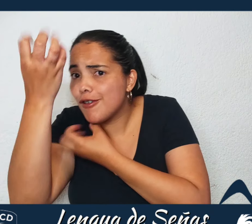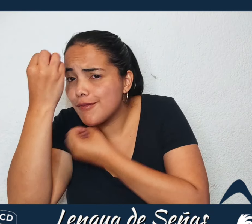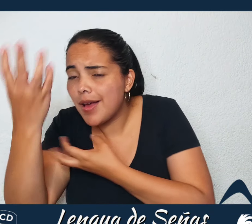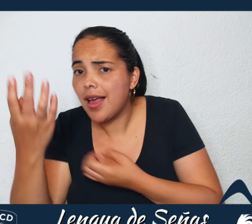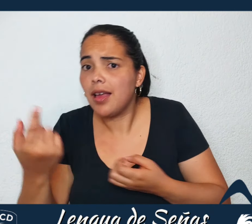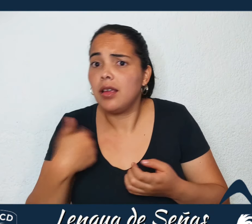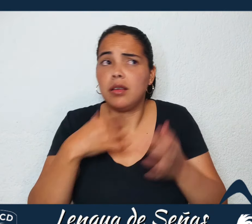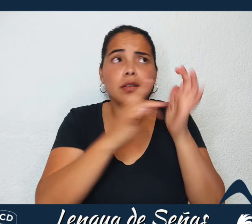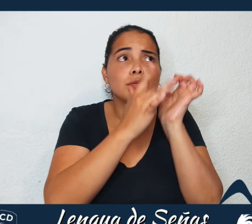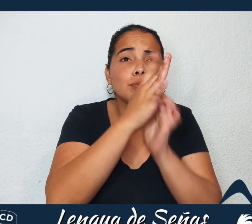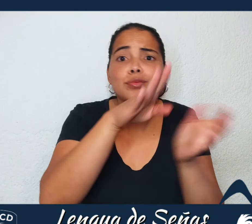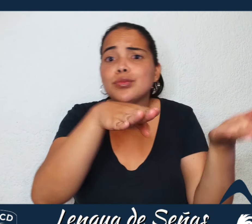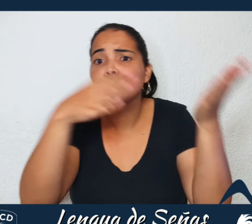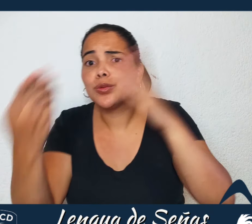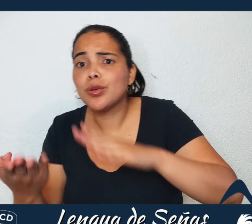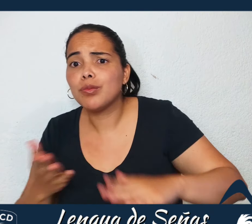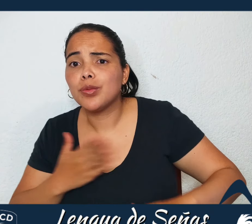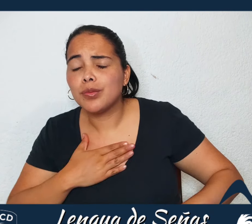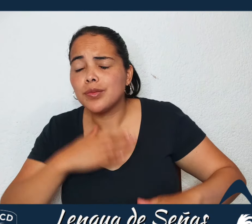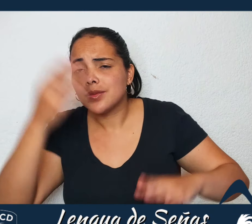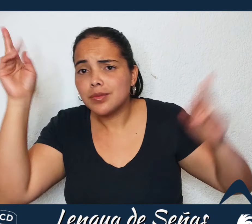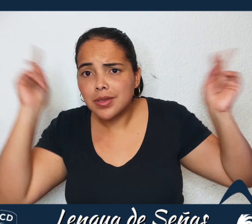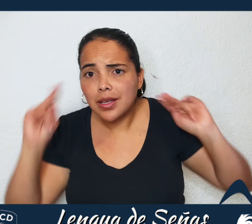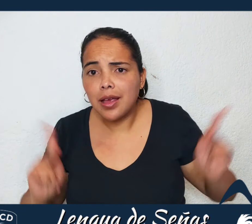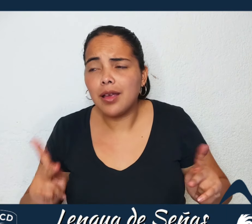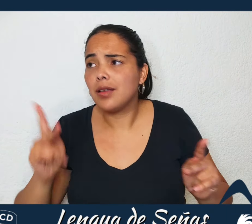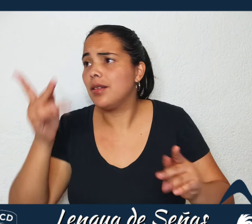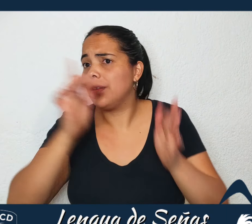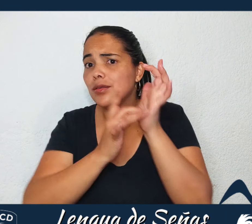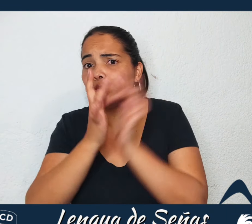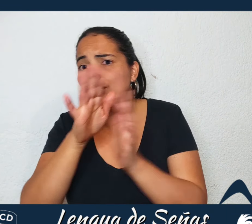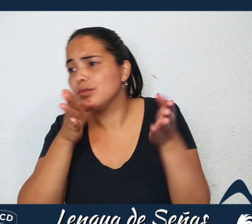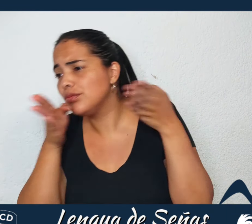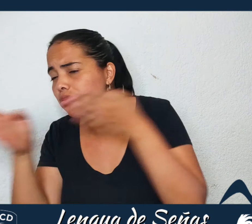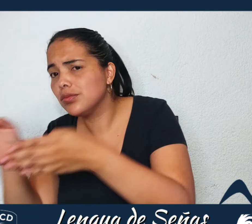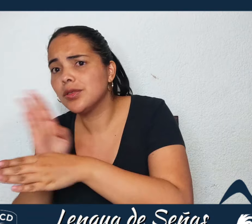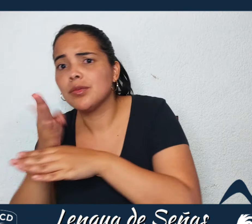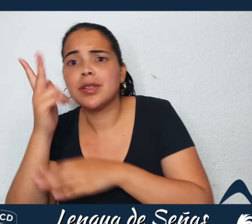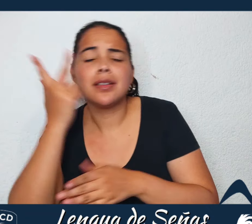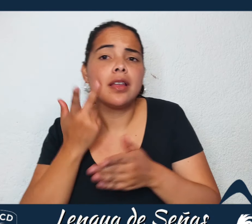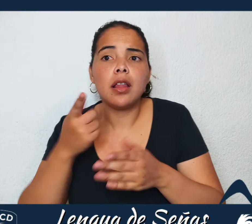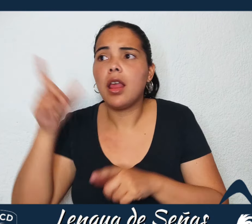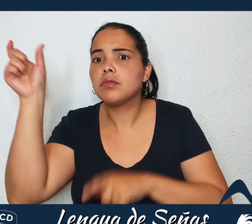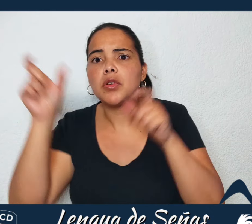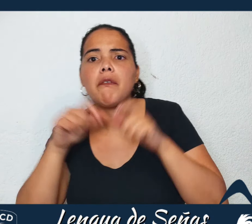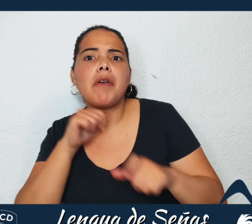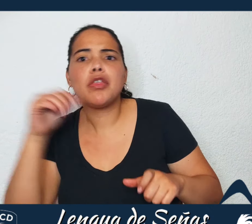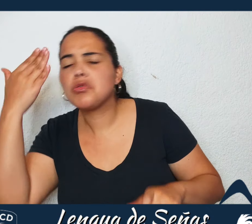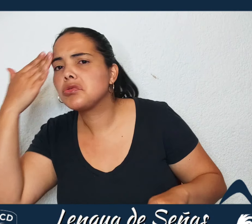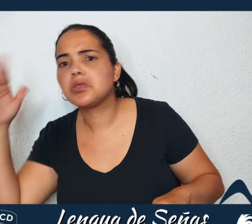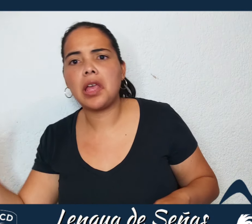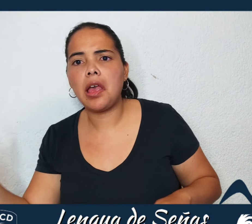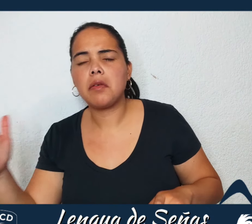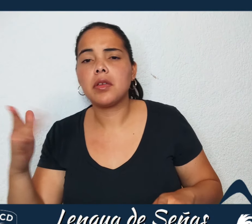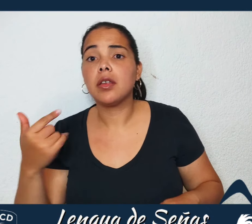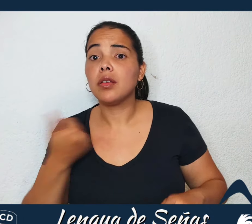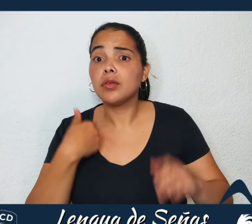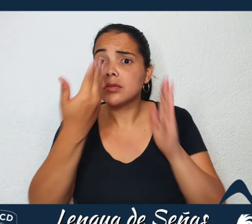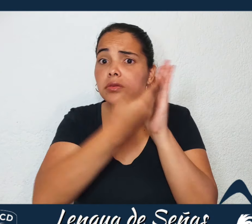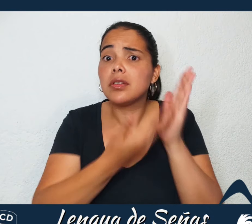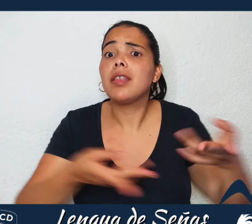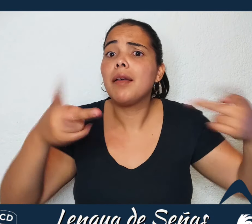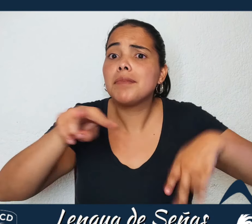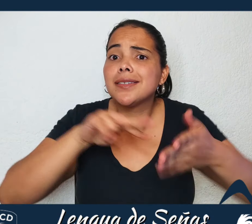que Cristo murió por nuestros pecados, de que Él fue sepultado para confirmarnos de que sí había muerto, pero que